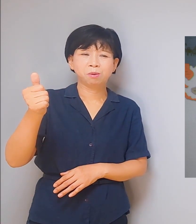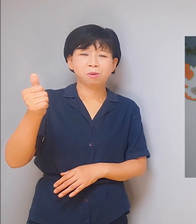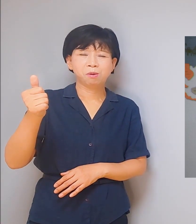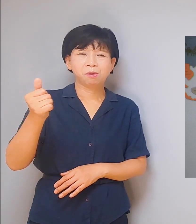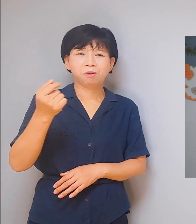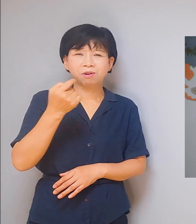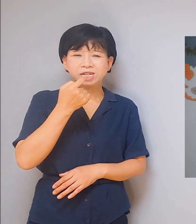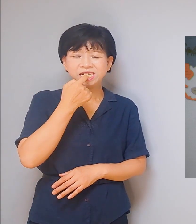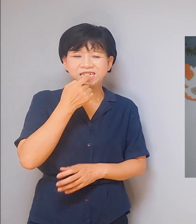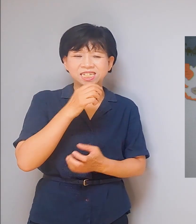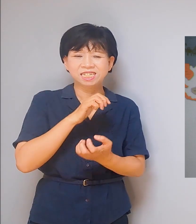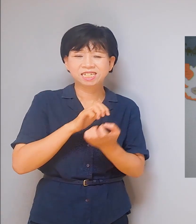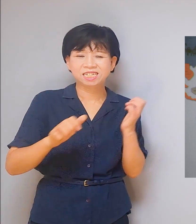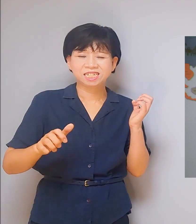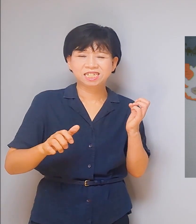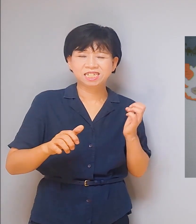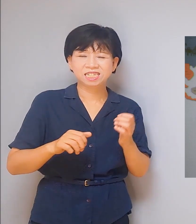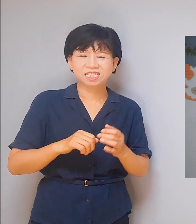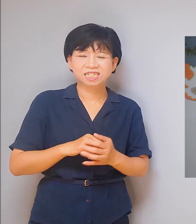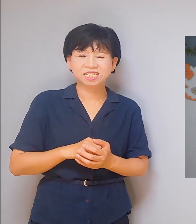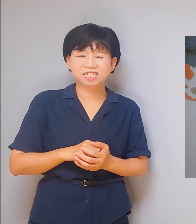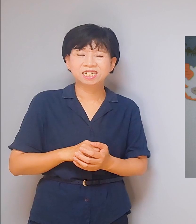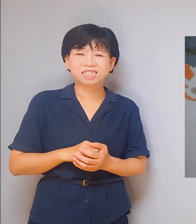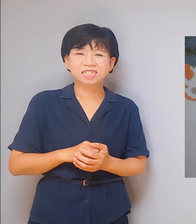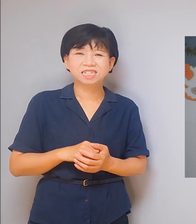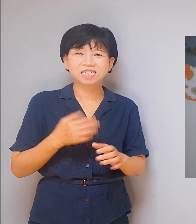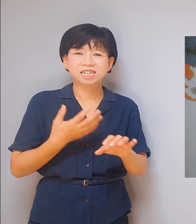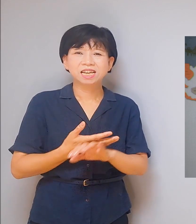형 에서는요 사냥꾼이었어요.